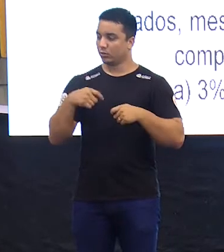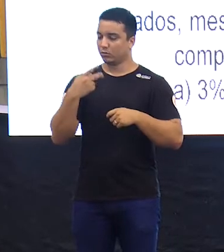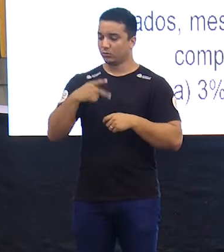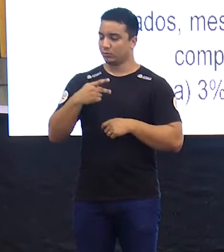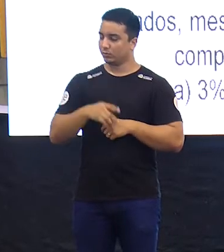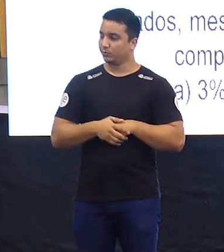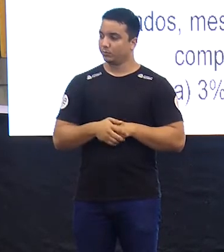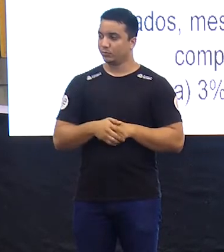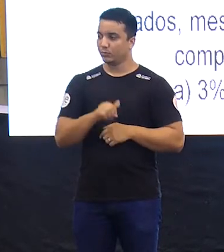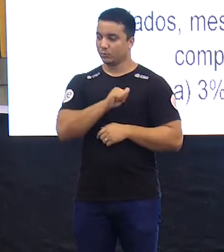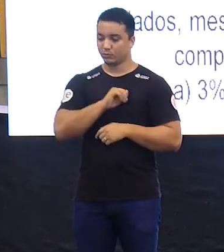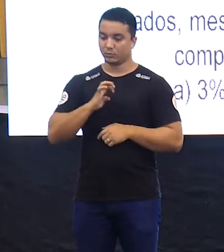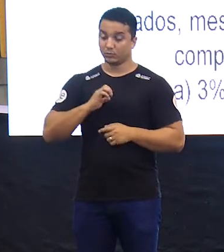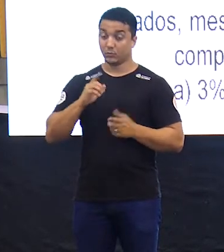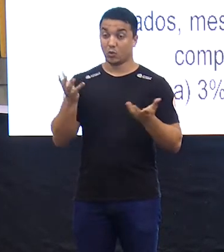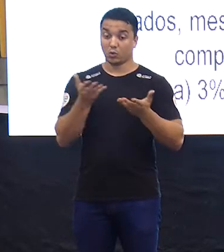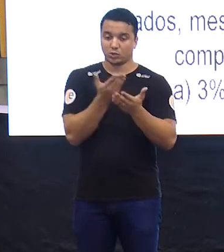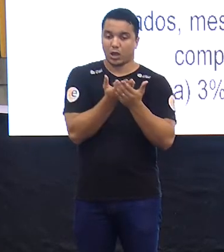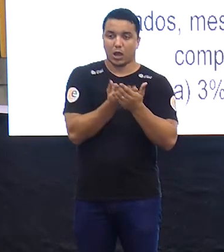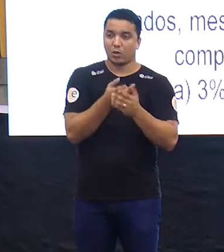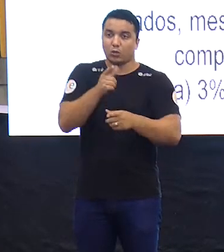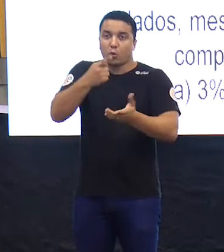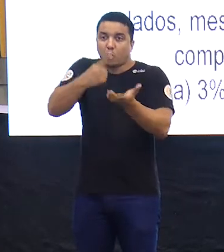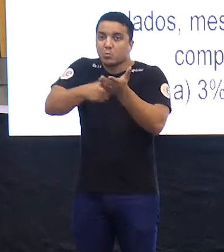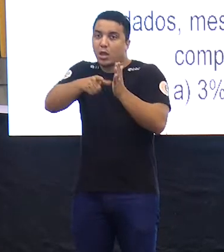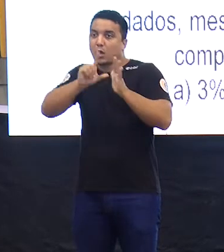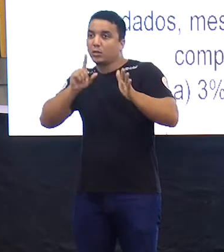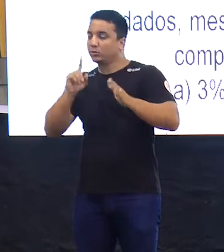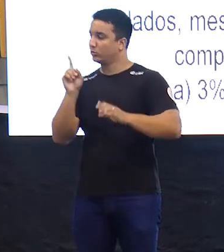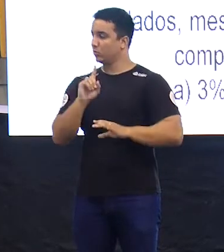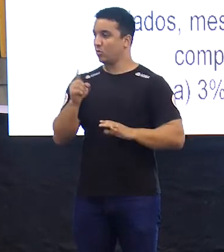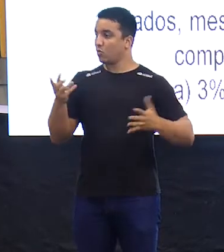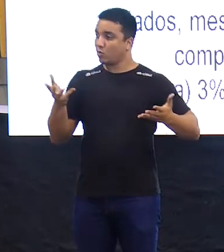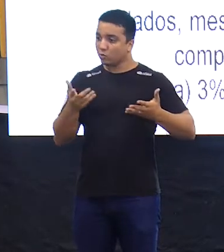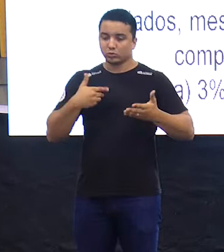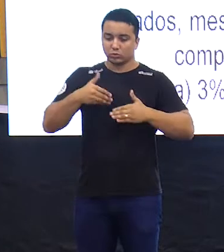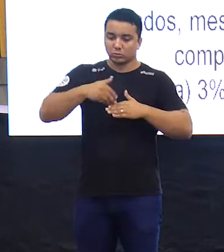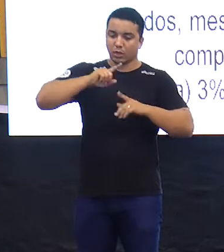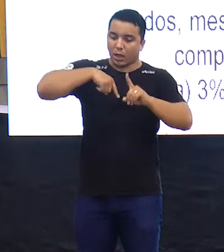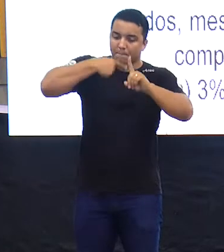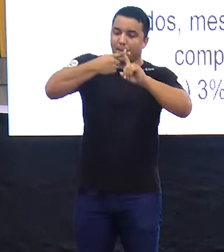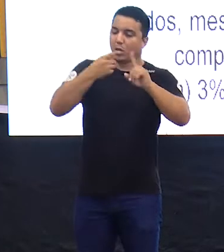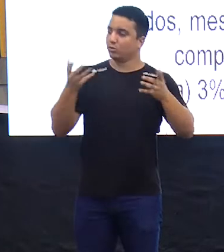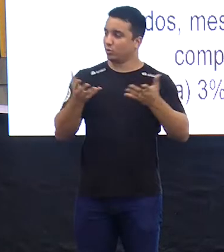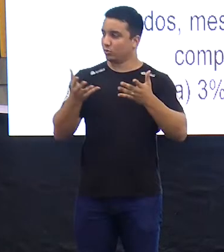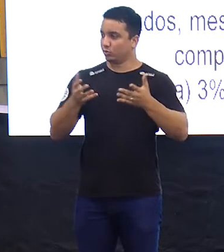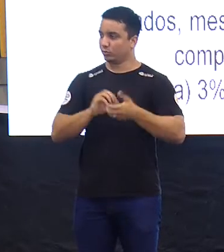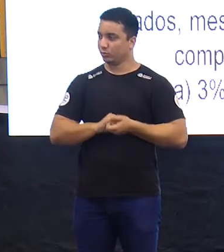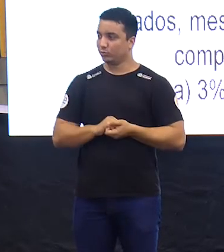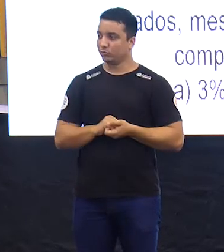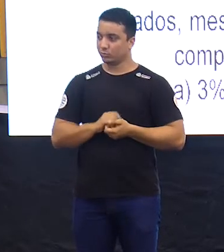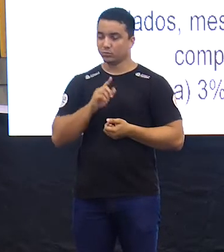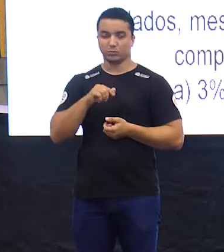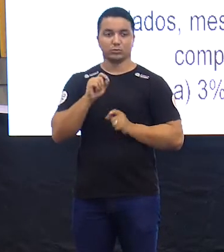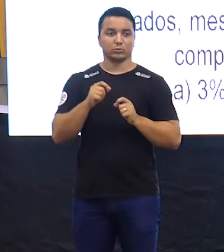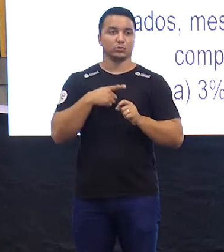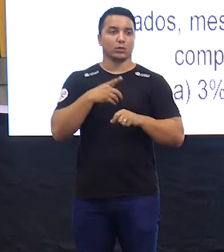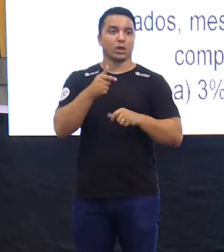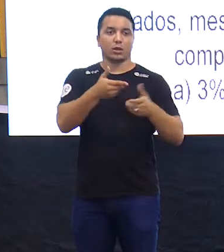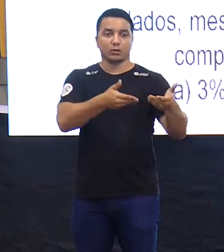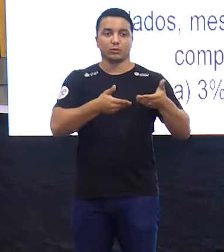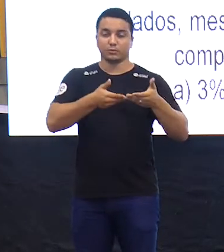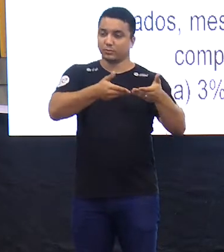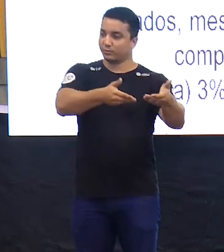aula extra, uma aula que não estava prevista, e a gente está vendo essa aula a mais, tá bom? Estou vindo aqui a convite